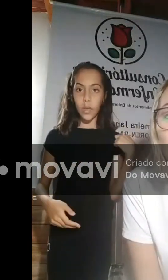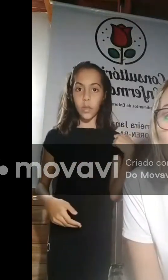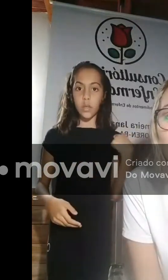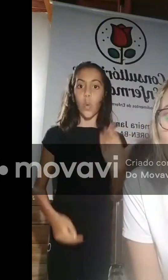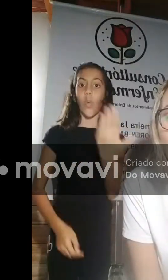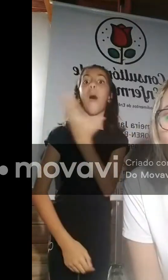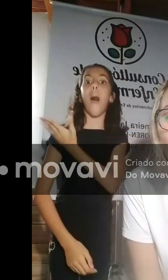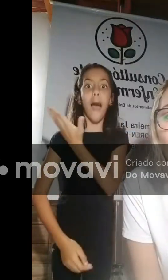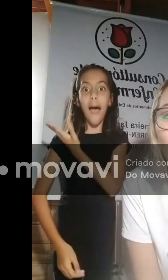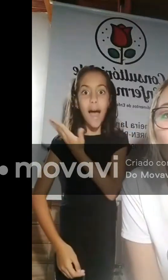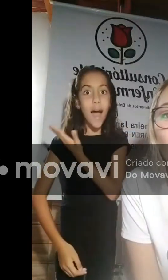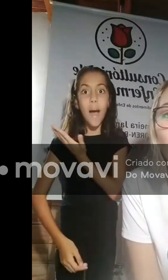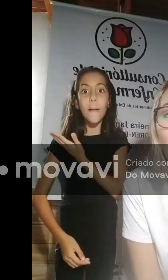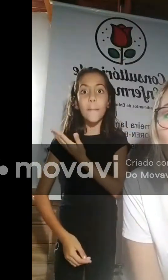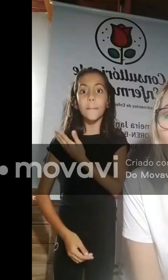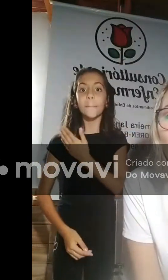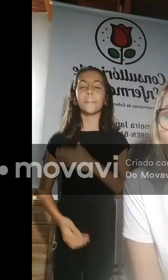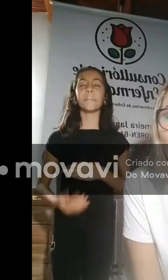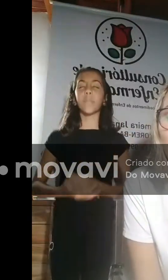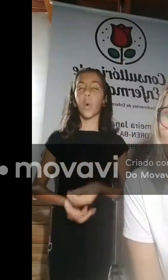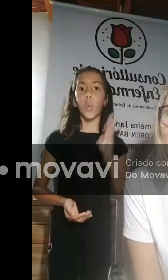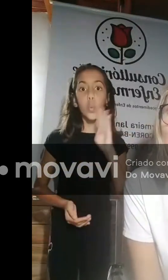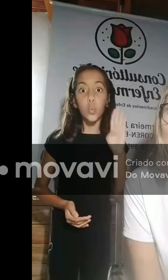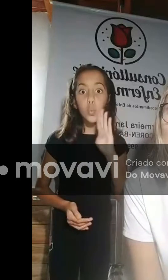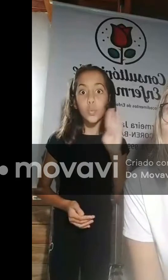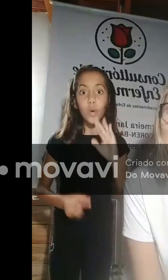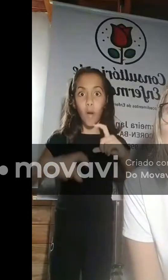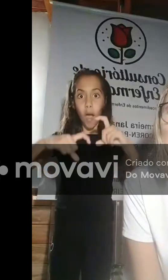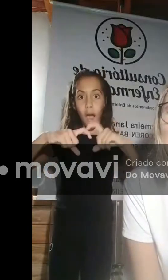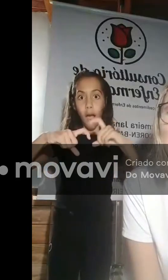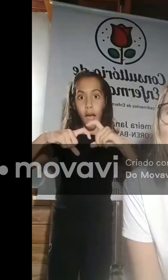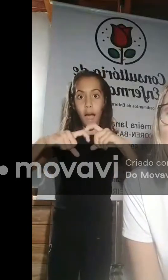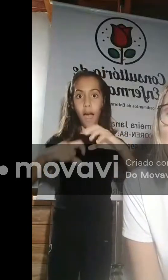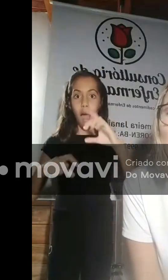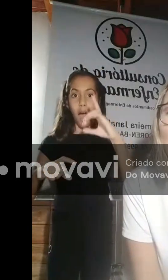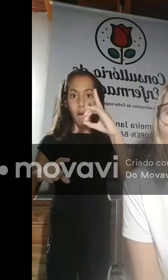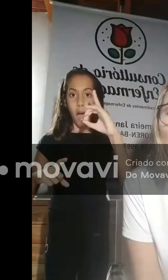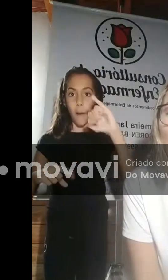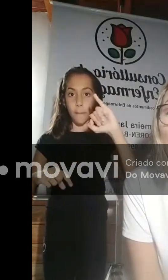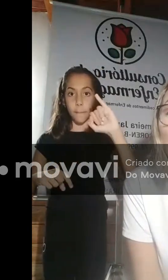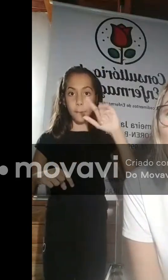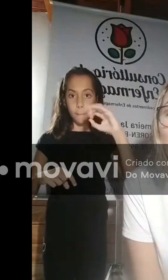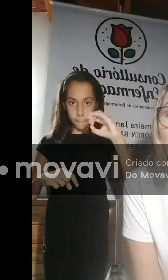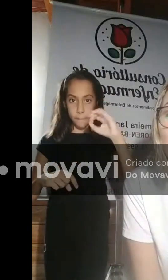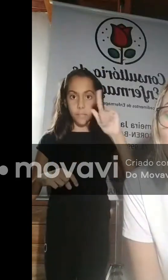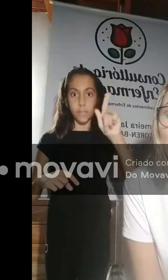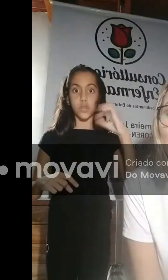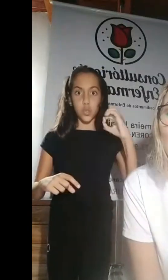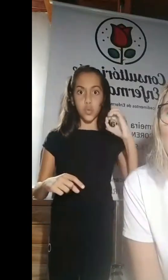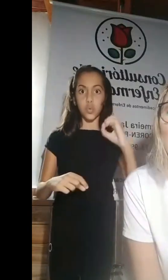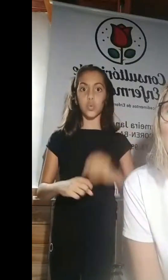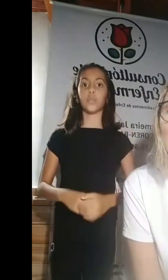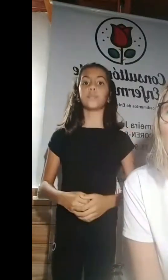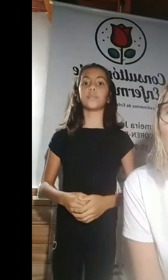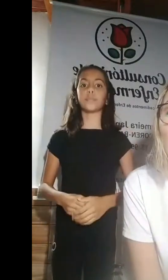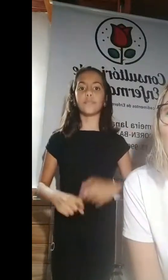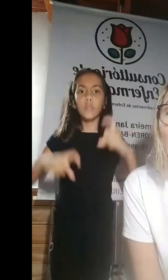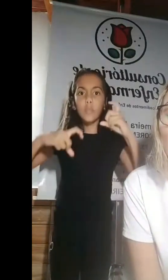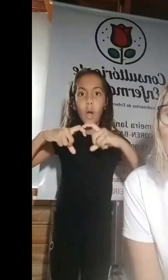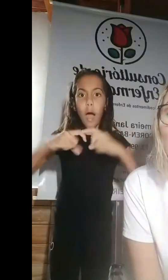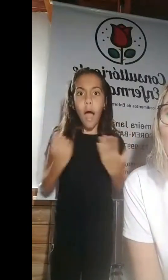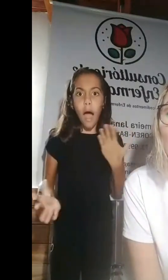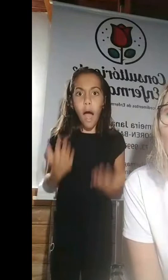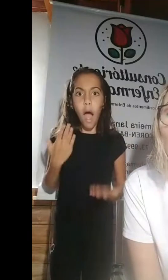muito especial, Dr. Diogo. Ele que é endocrinologista, estará